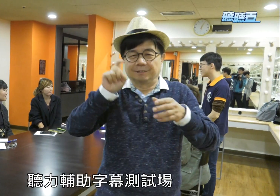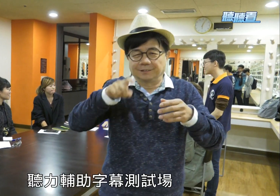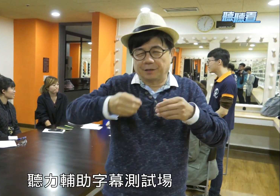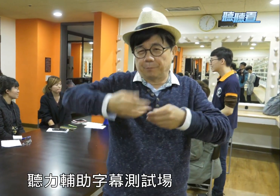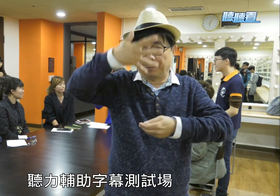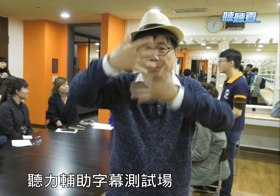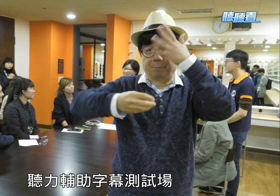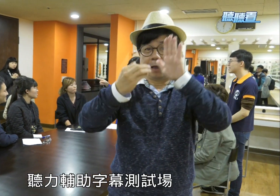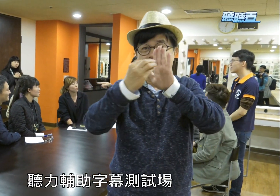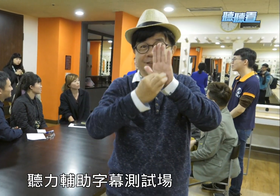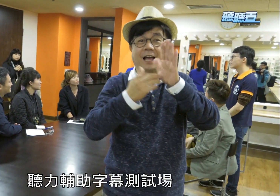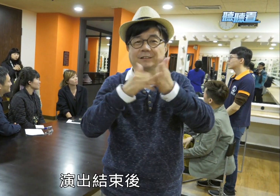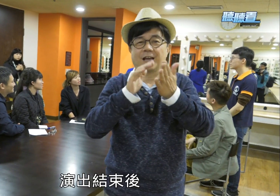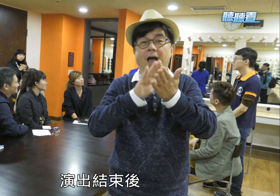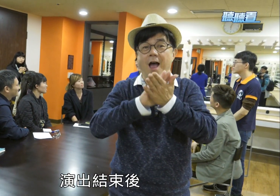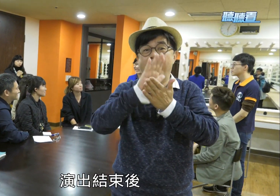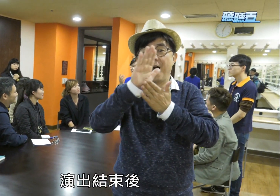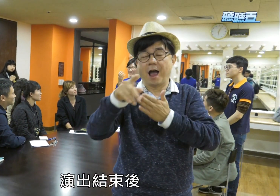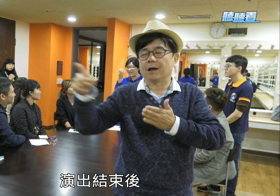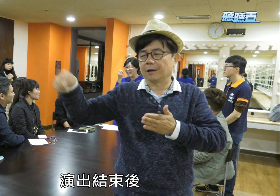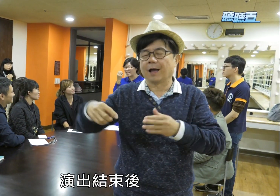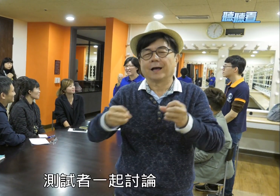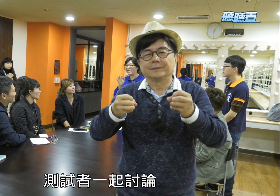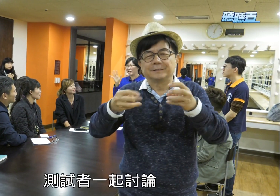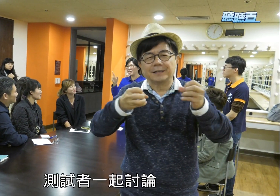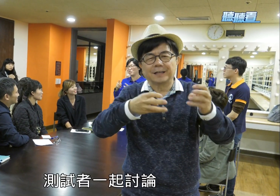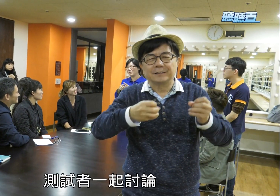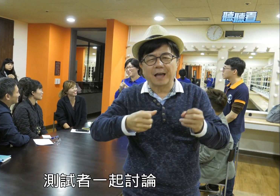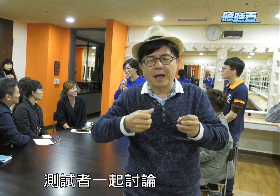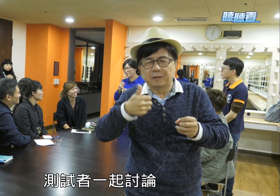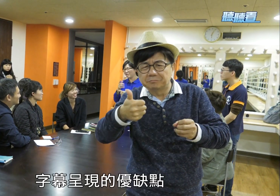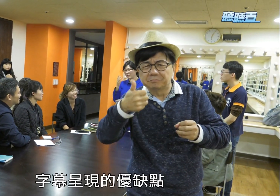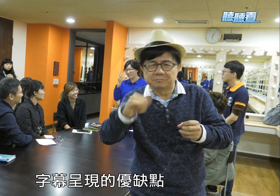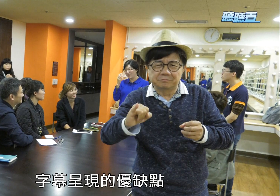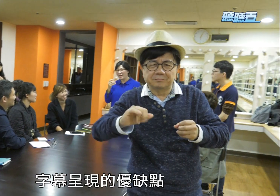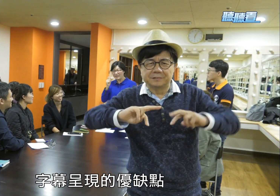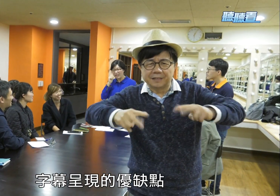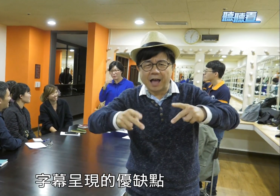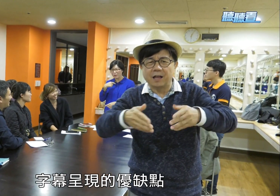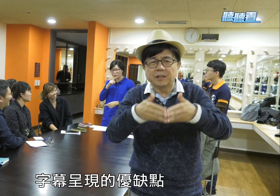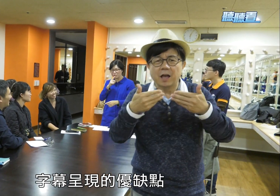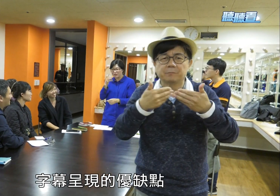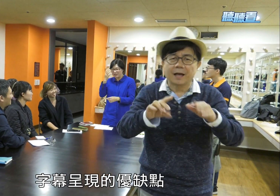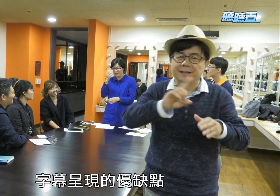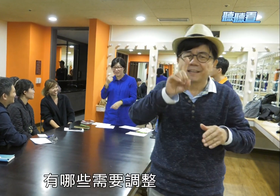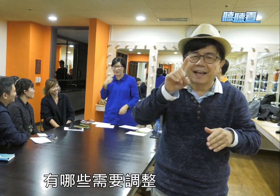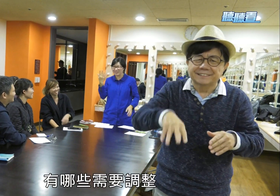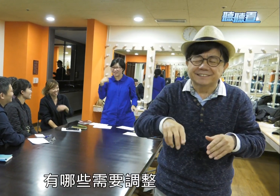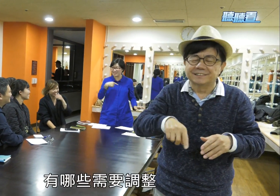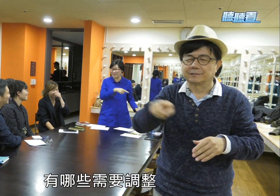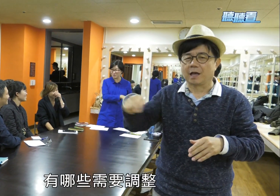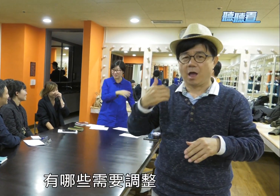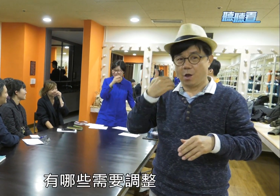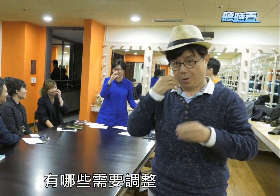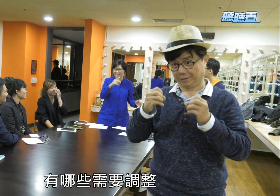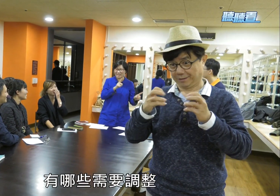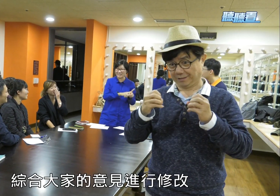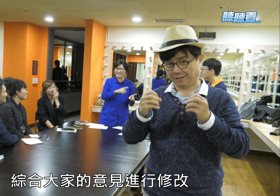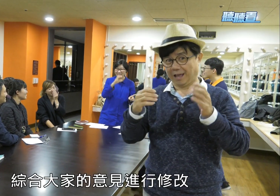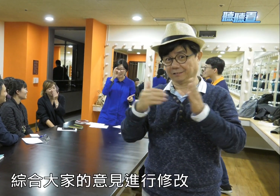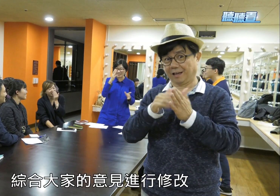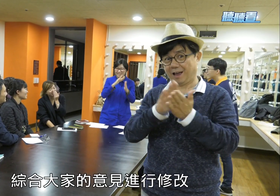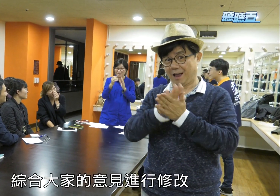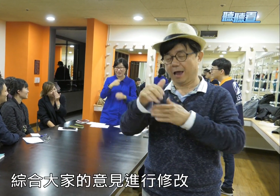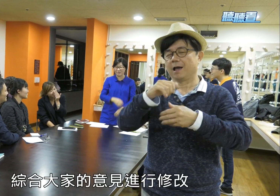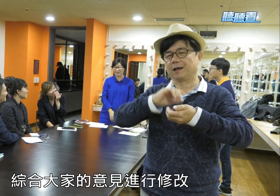听力辅助字幕测试场演出结束后啊，测试者一起讨论字幕呈现的优缺点，有哪些需要调整，